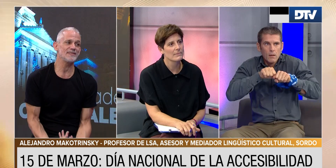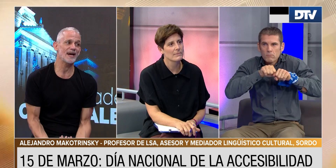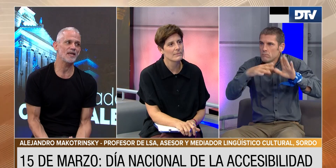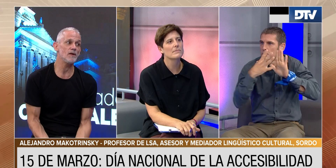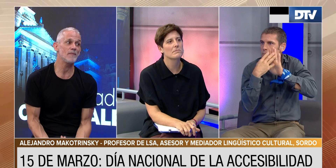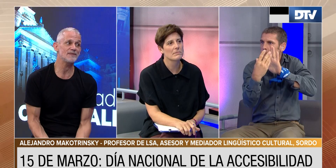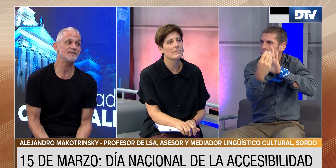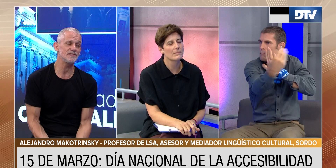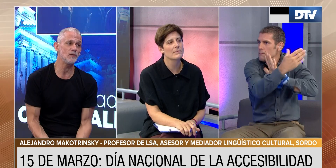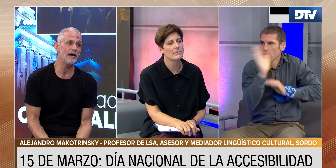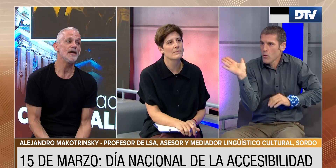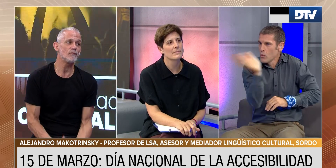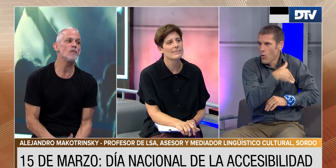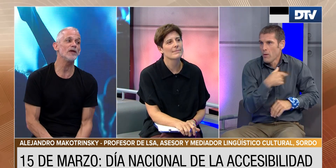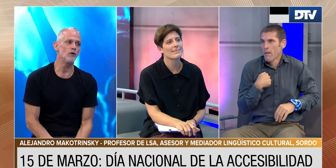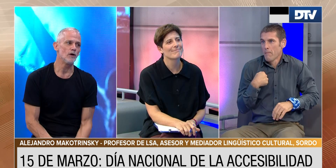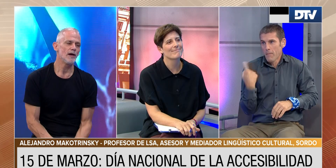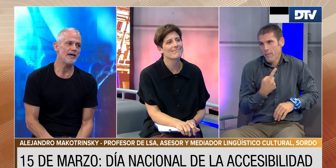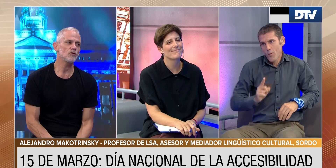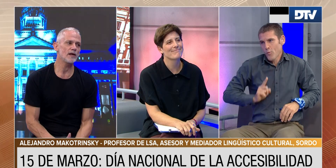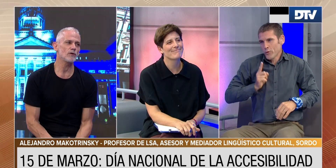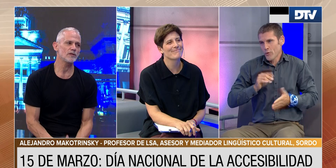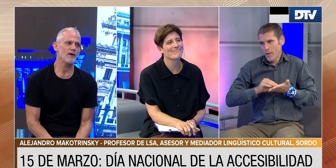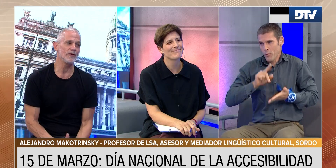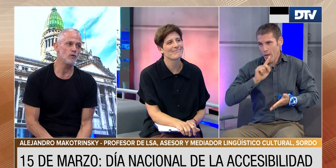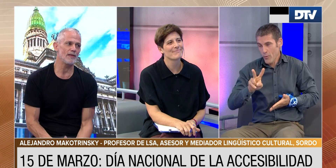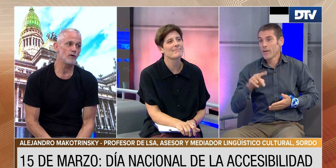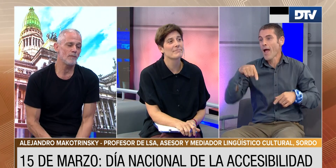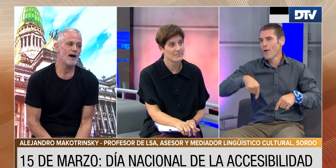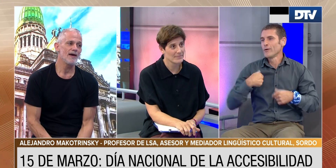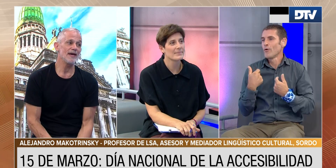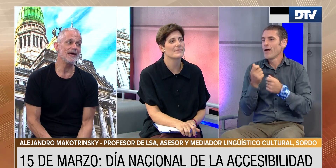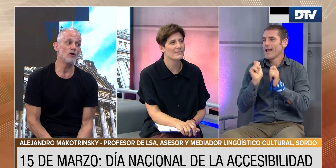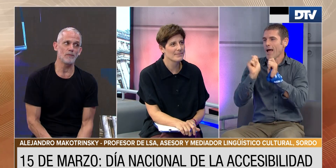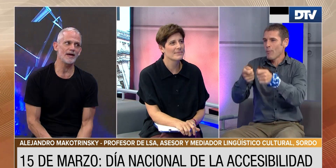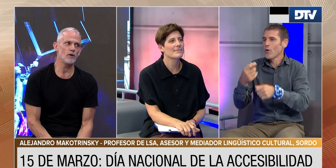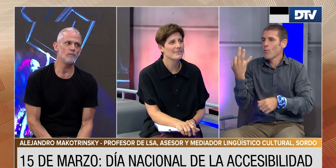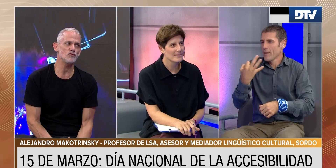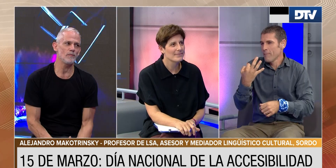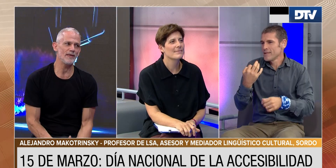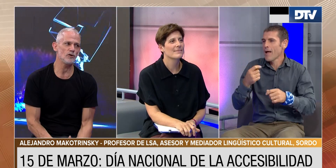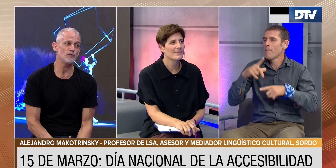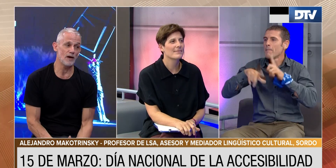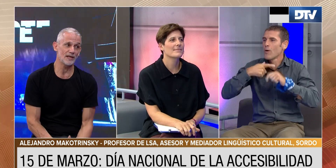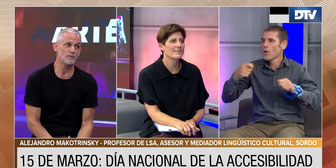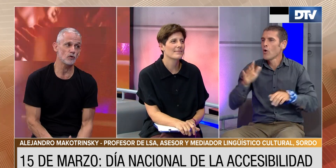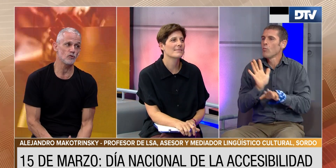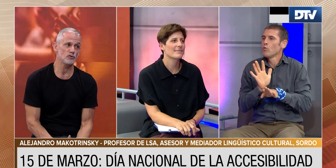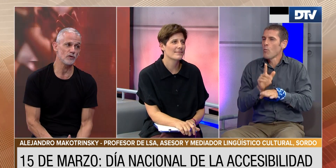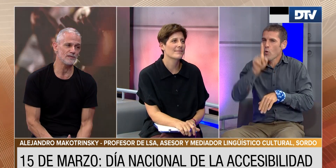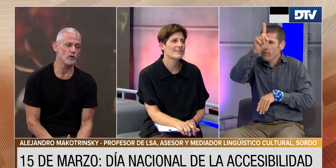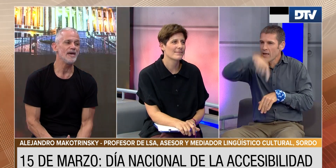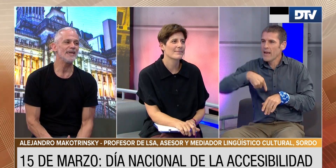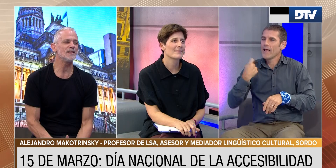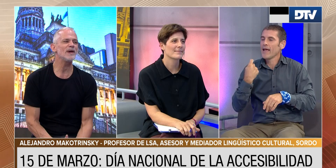esto para que sea cada vez más accesible, fue modelo. Esto de recortar la figura del croma lo replicaron en muchos medios y la verdad estamos